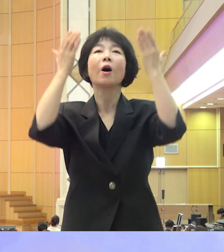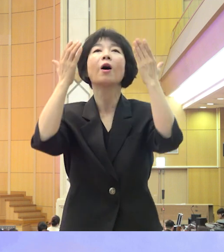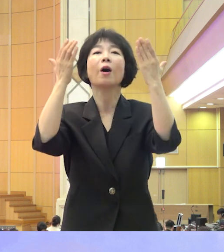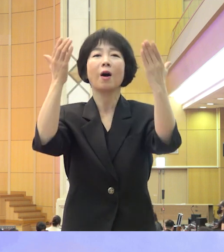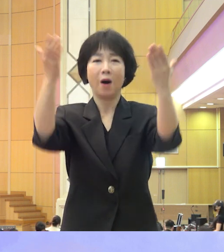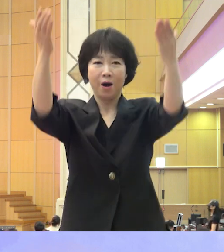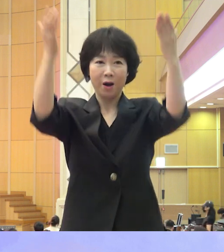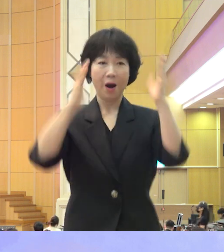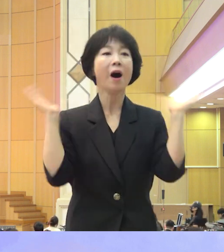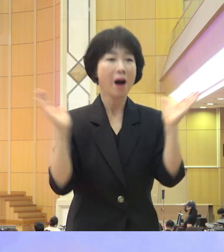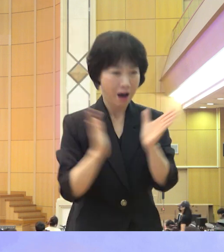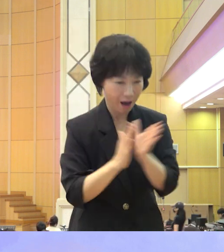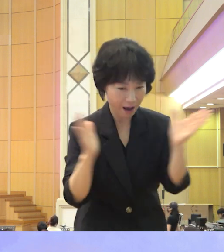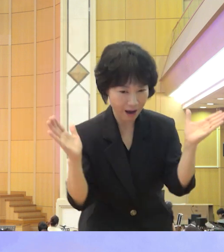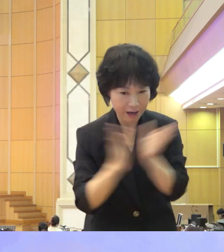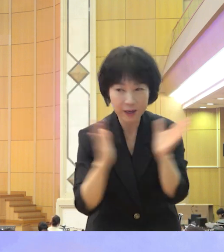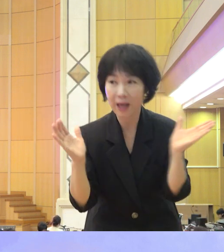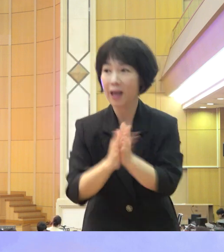찬송하면서